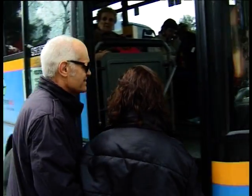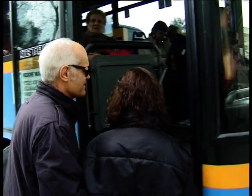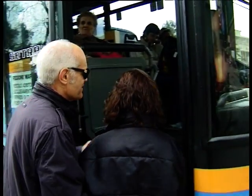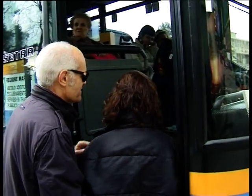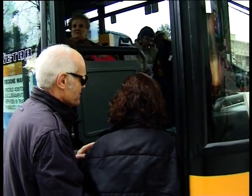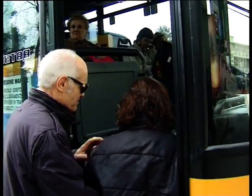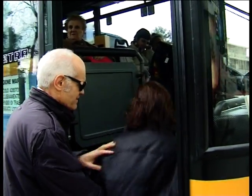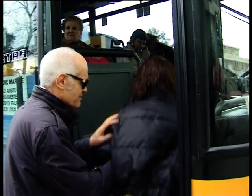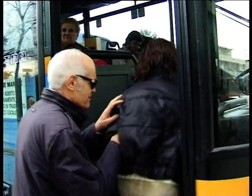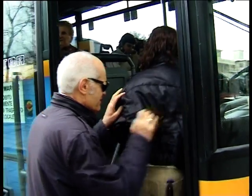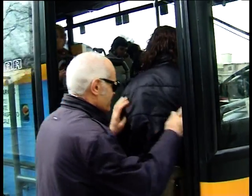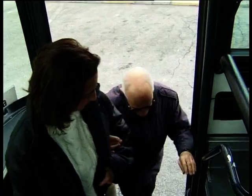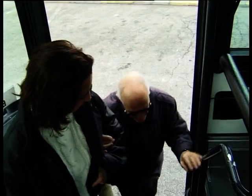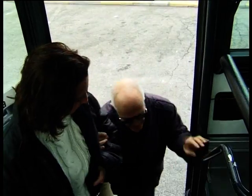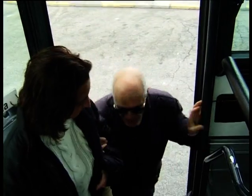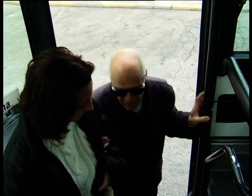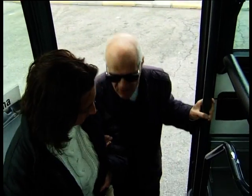o andare al lavoro.